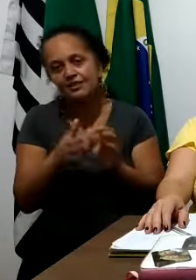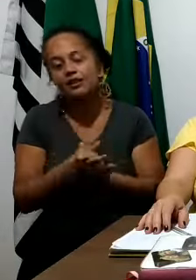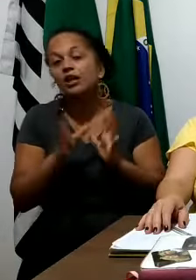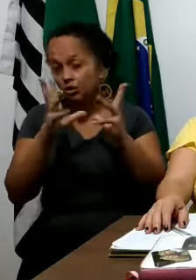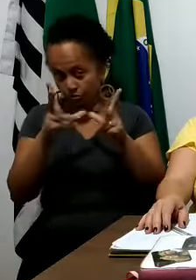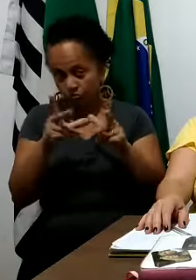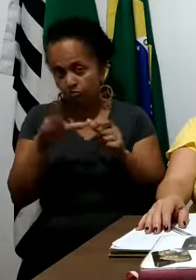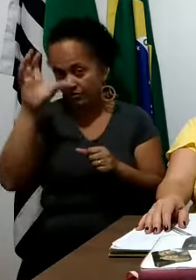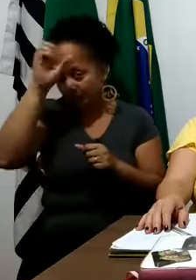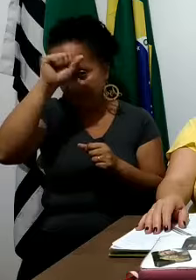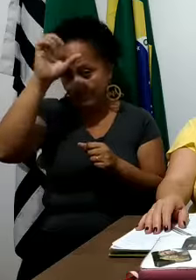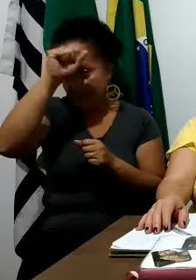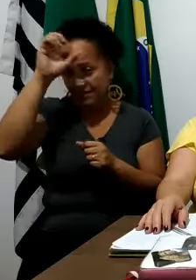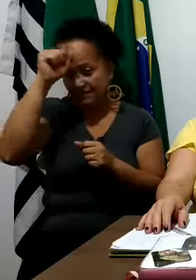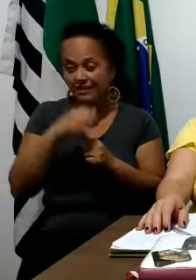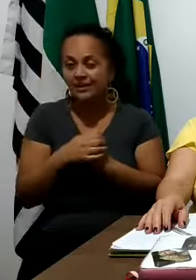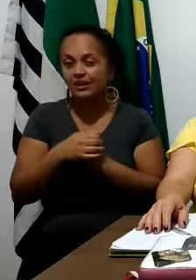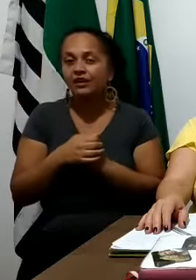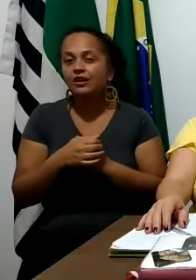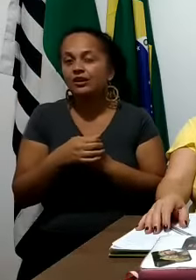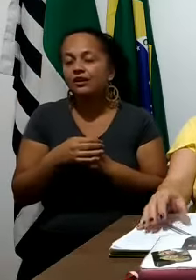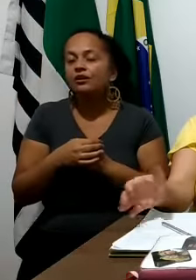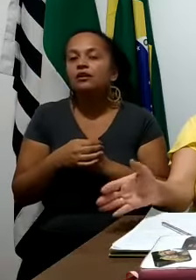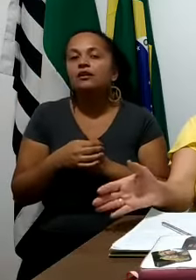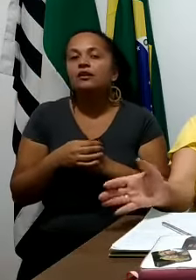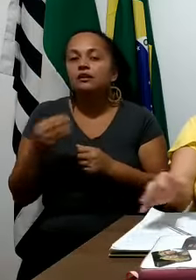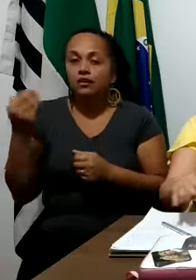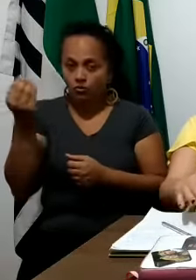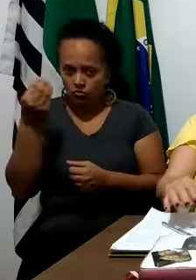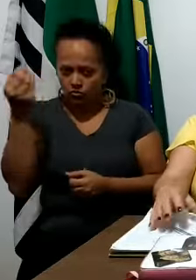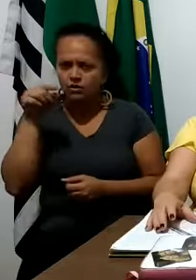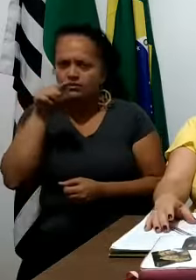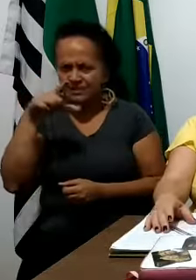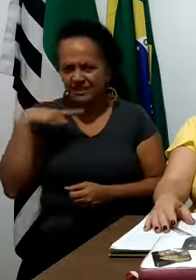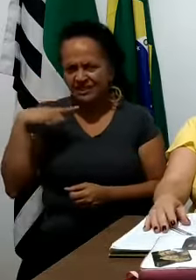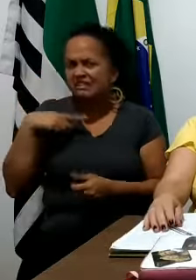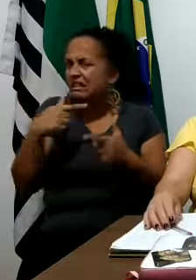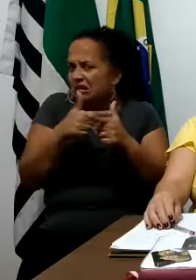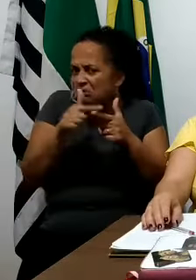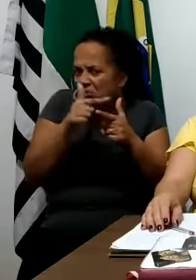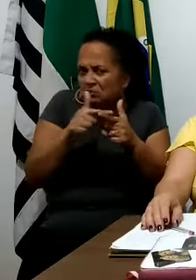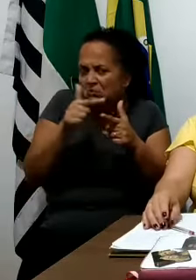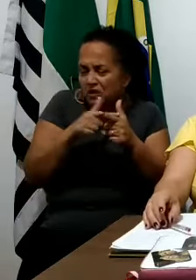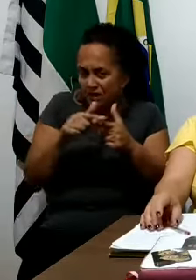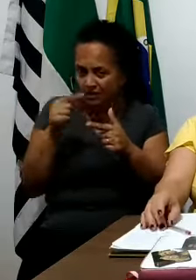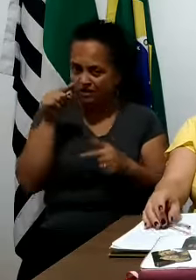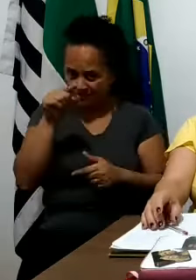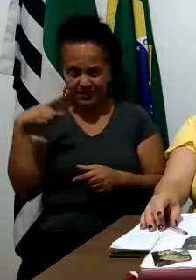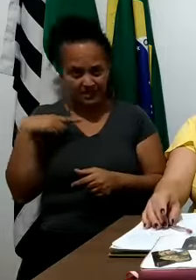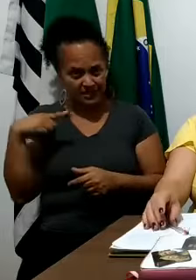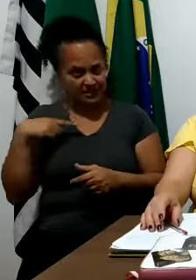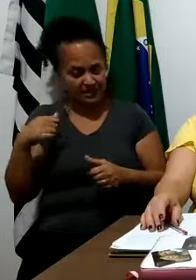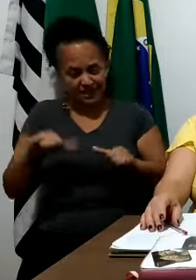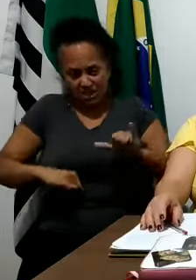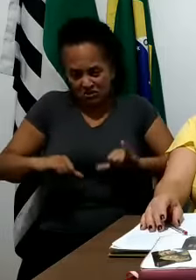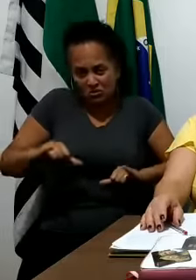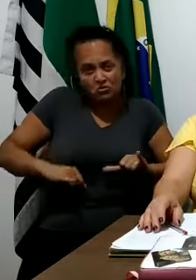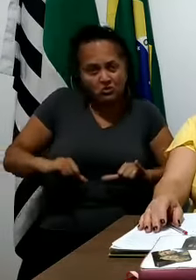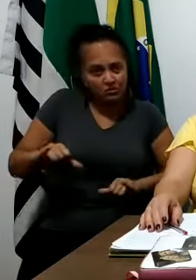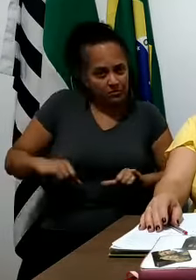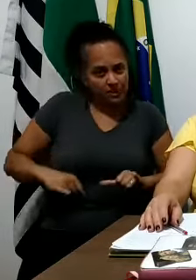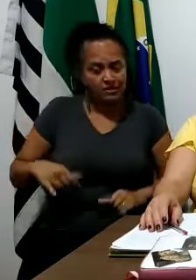nesse momento de quarentena, no momento de dificuldade, adversidade, eu não sei o que você está passando, mas se você está